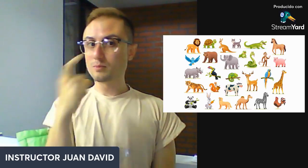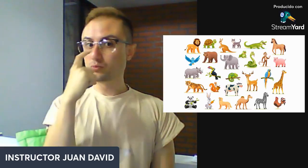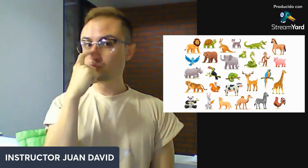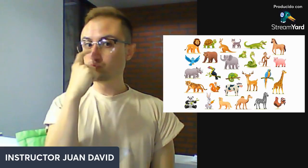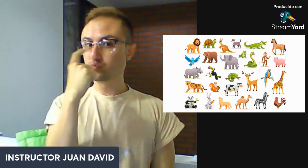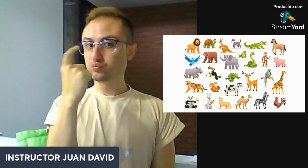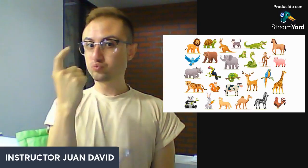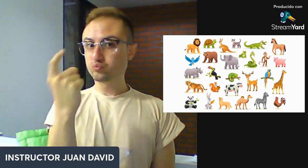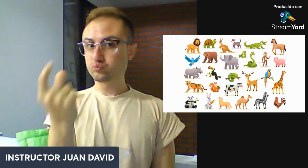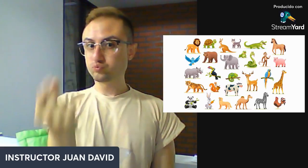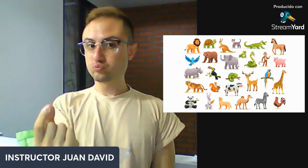Tucán.